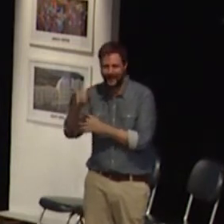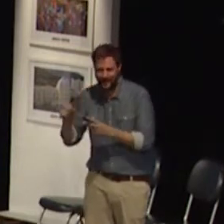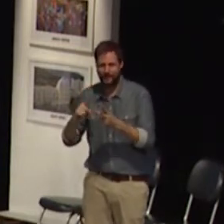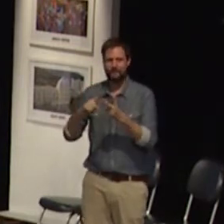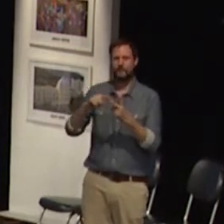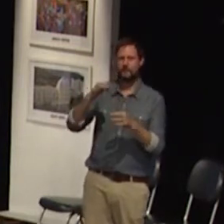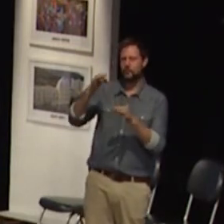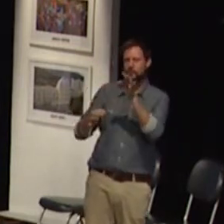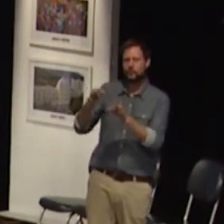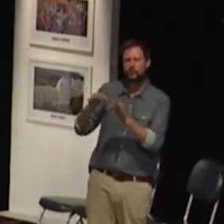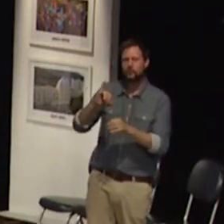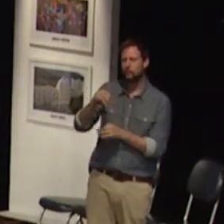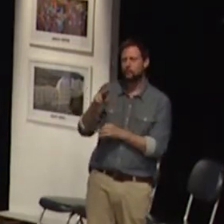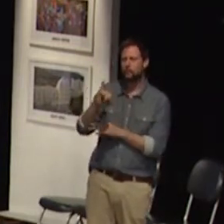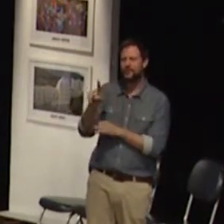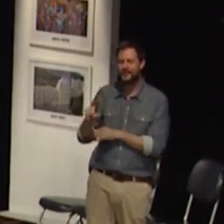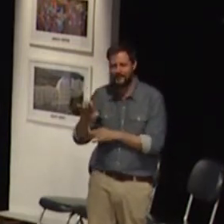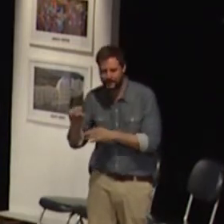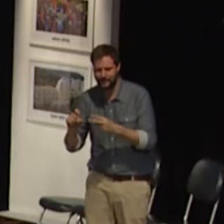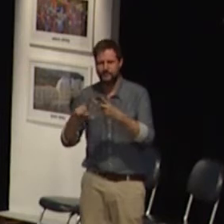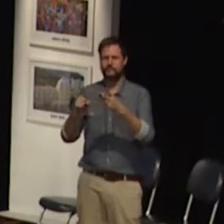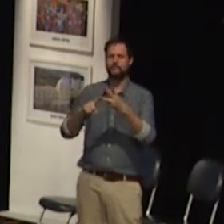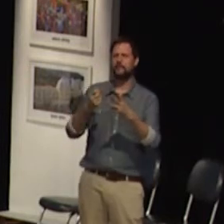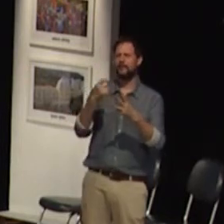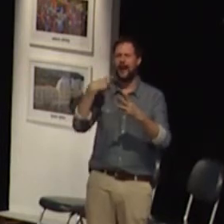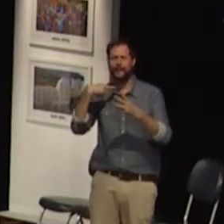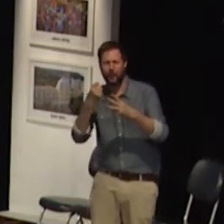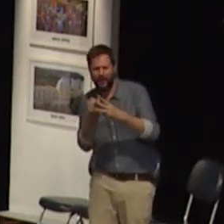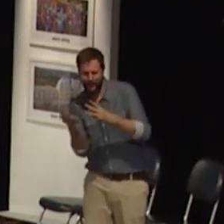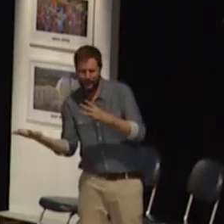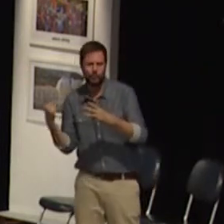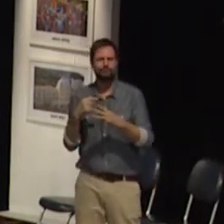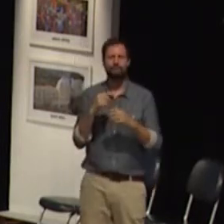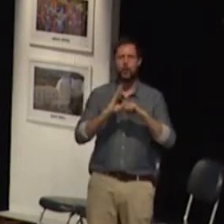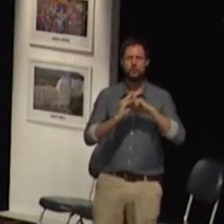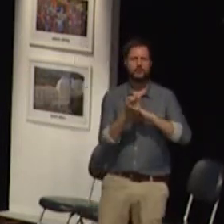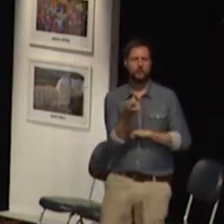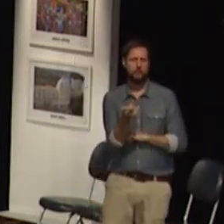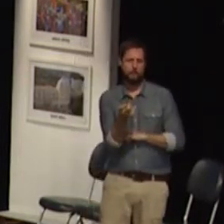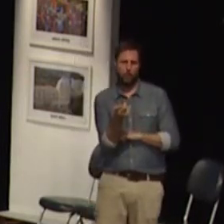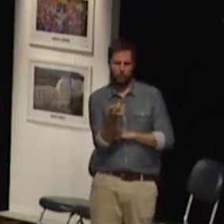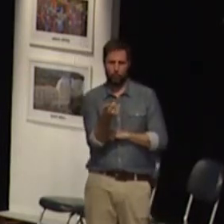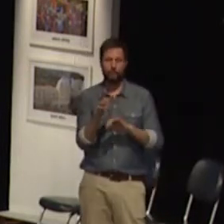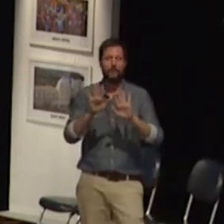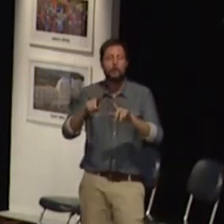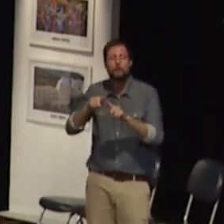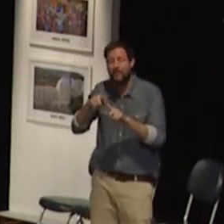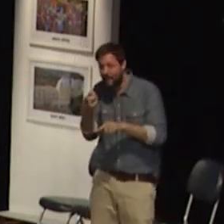a gente fez também, junto com a promotoria jurídica, e outros advogados, mas a gente teve